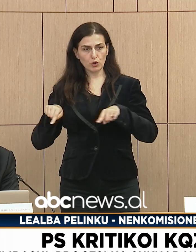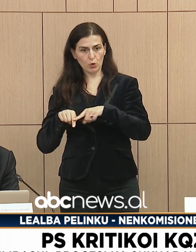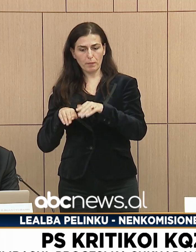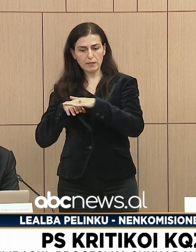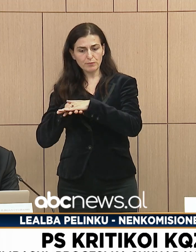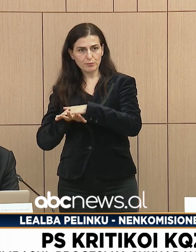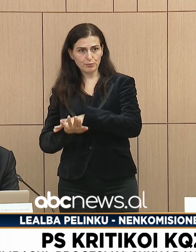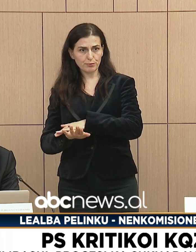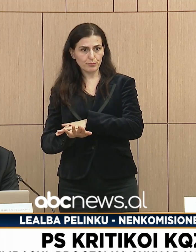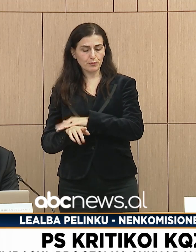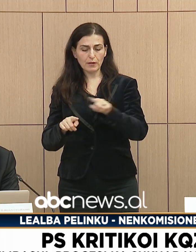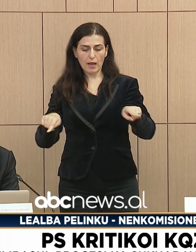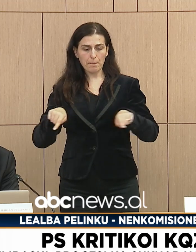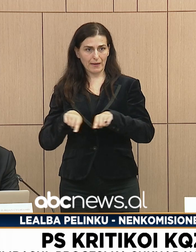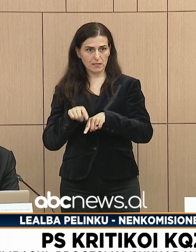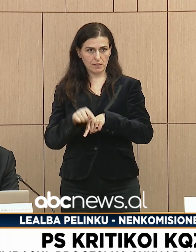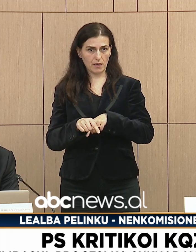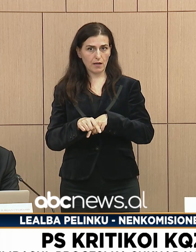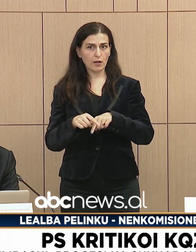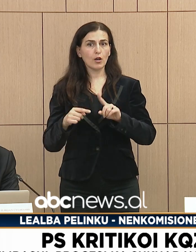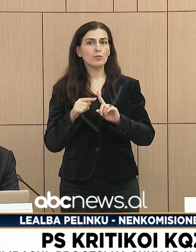nga pajisja, si dhe